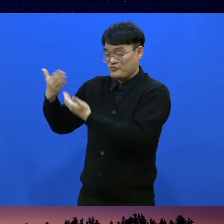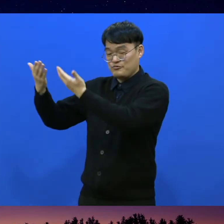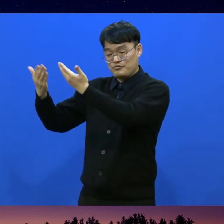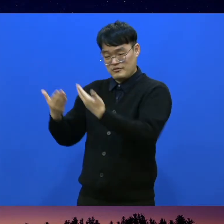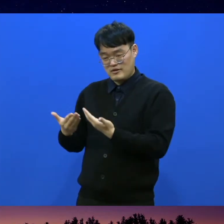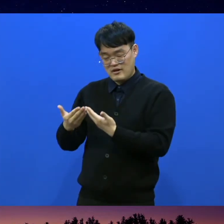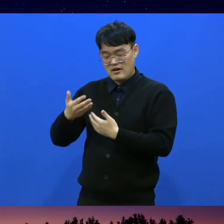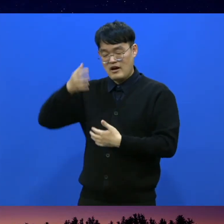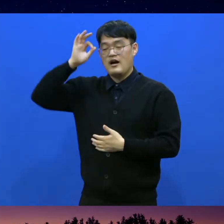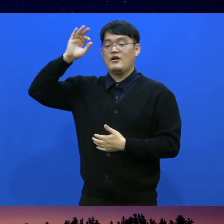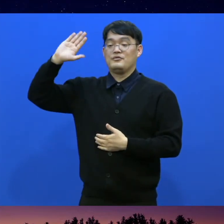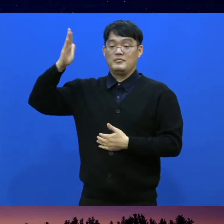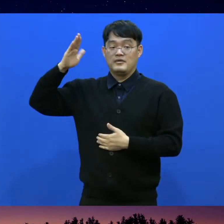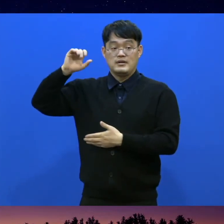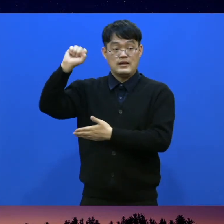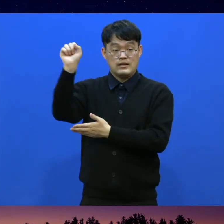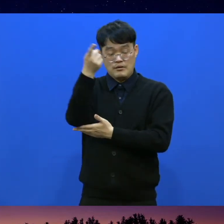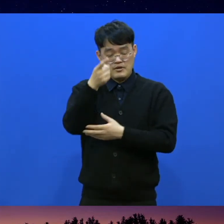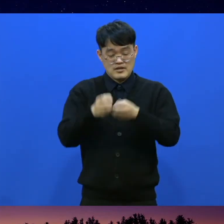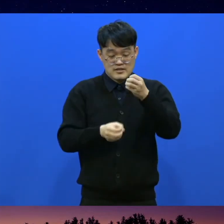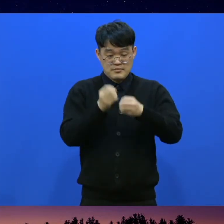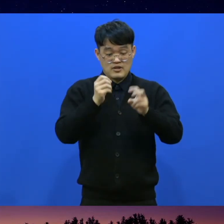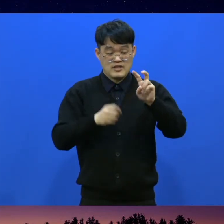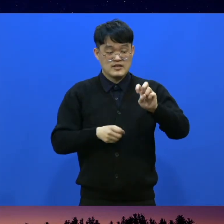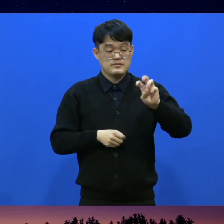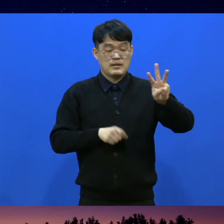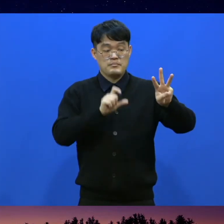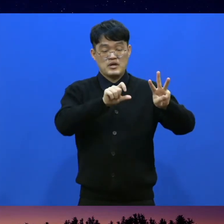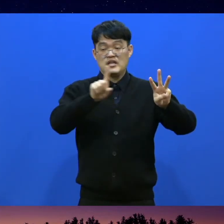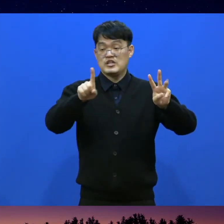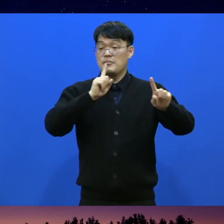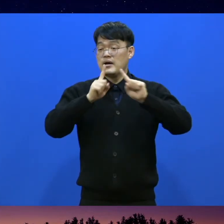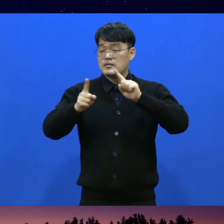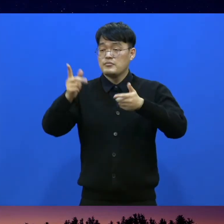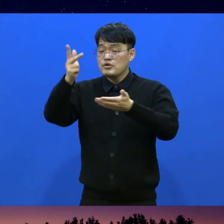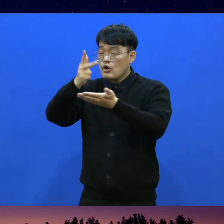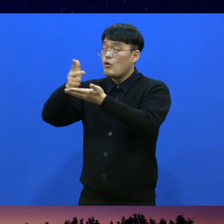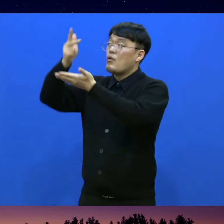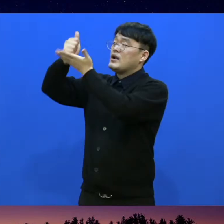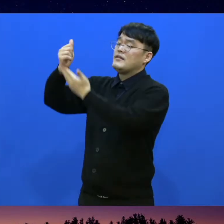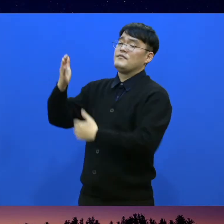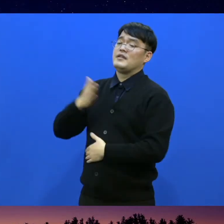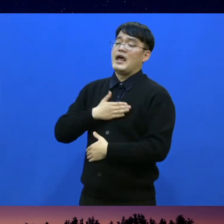그래서 여러분 다윗이 시편 23편 1절에 그러잖아요. 여호와는 나의 목자시니 내게